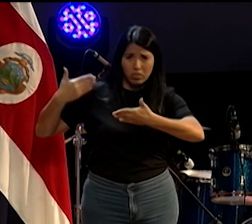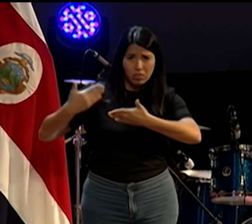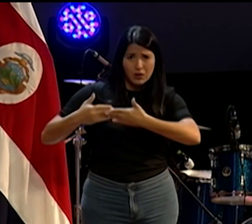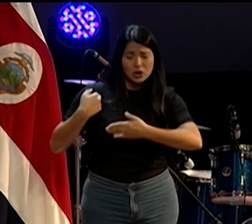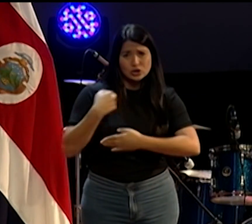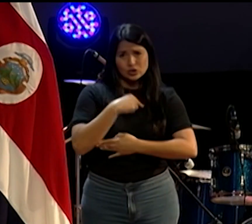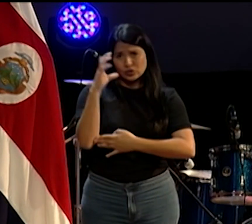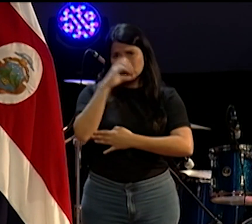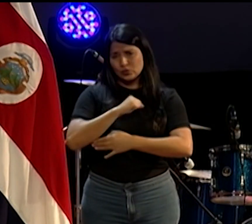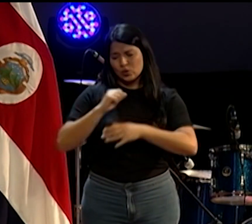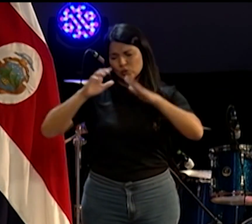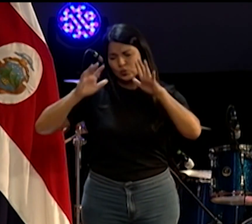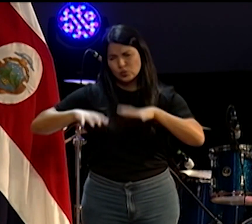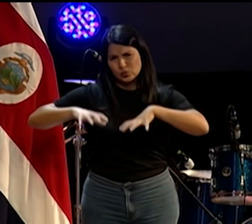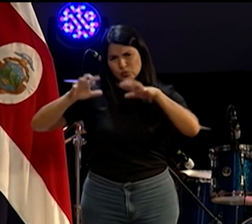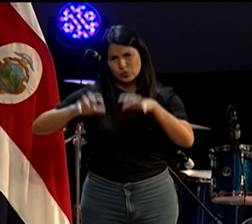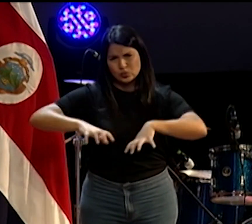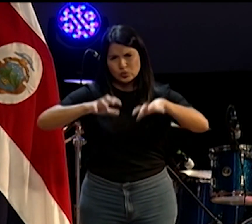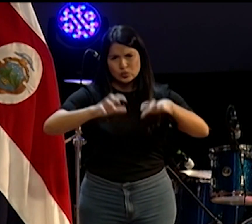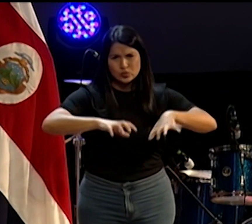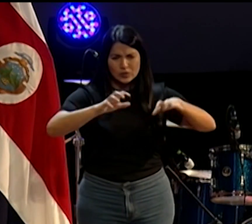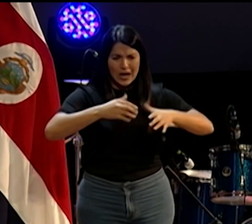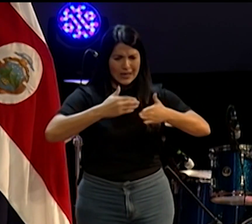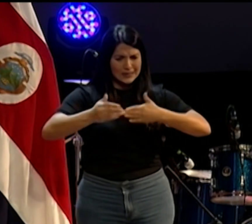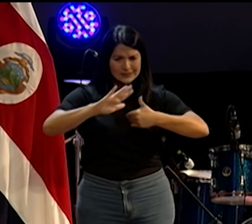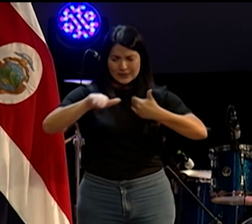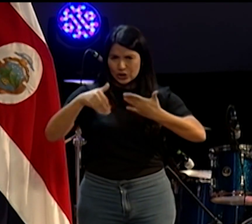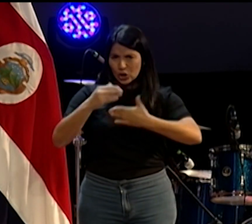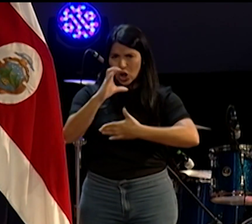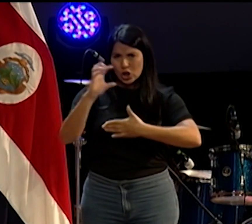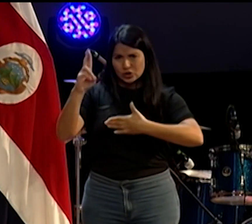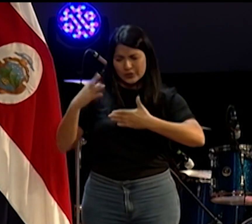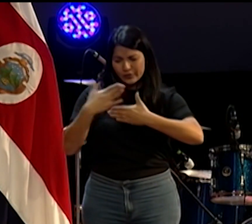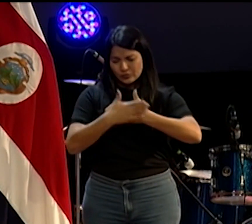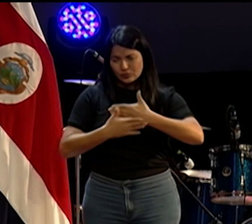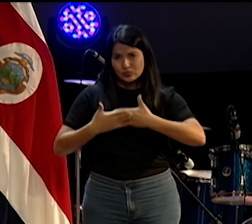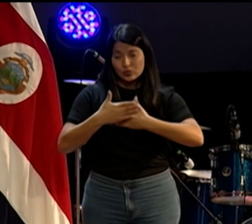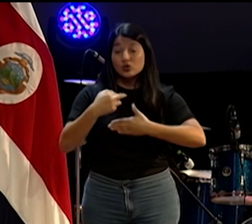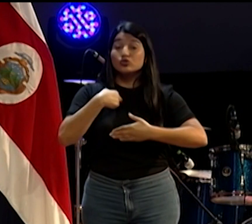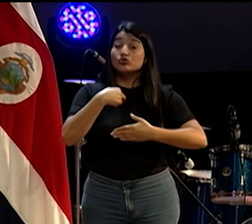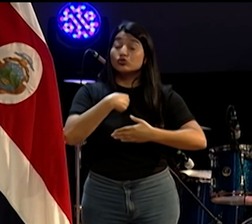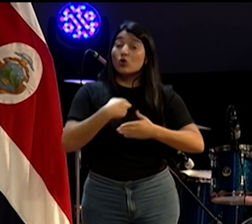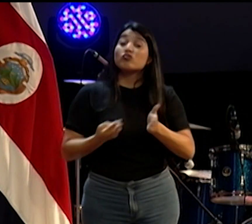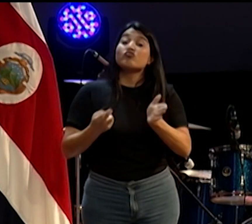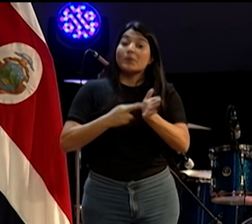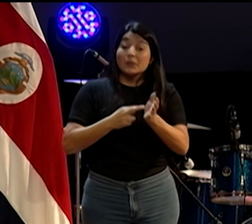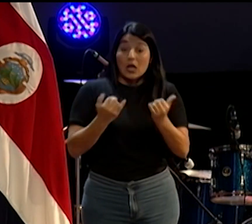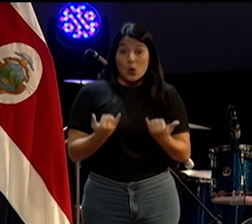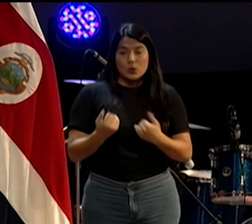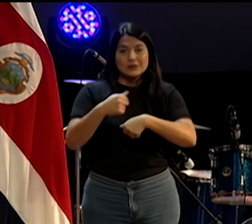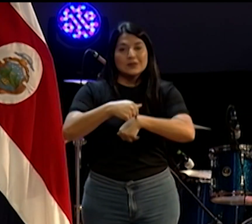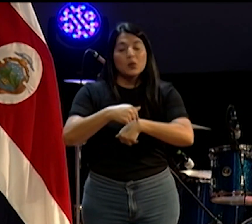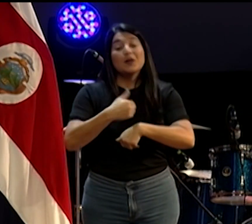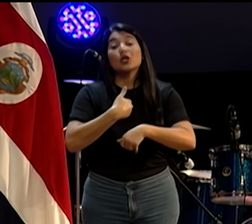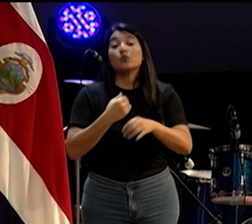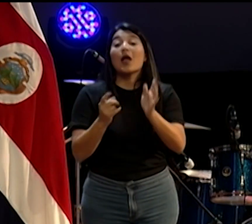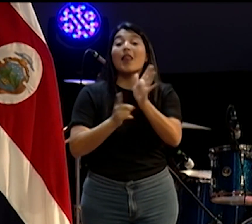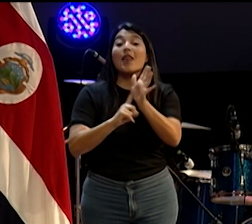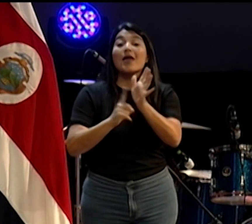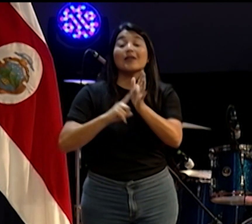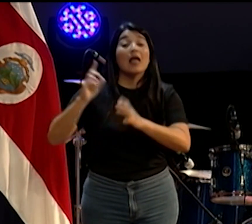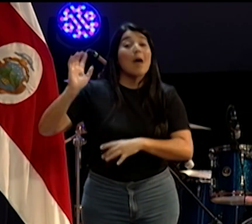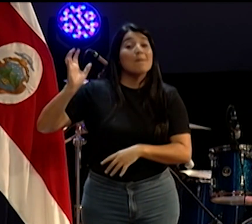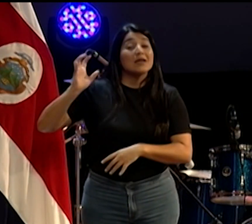hemos tenido lluvias en prácticamente todo el país. Reitero, en este momento tenemos condición de alerta amarilla